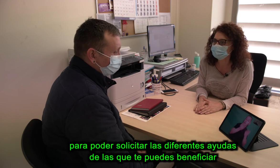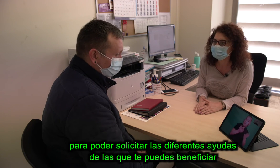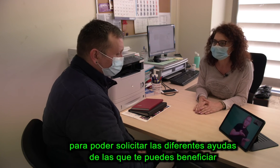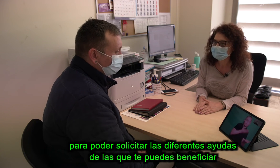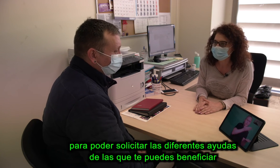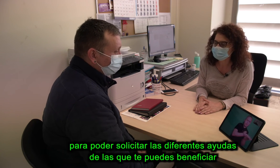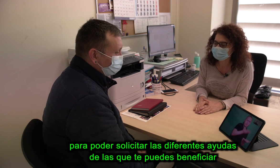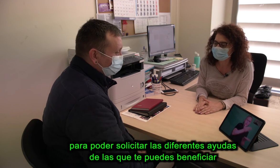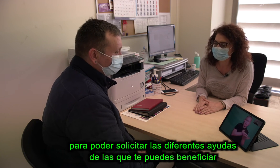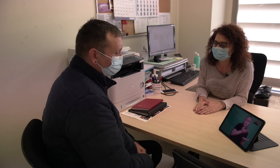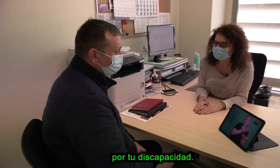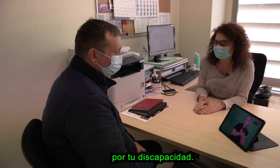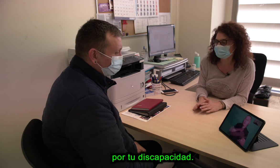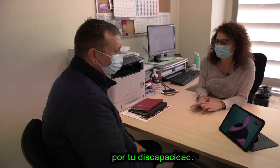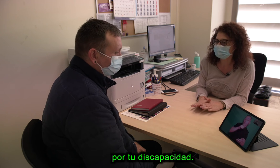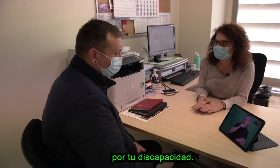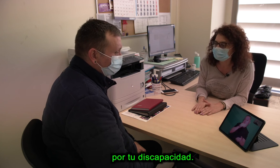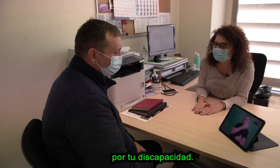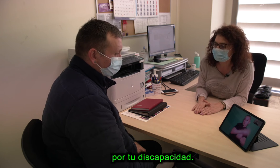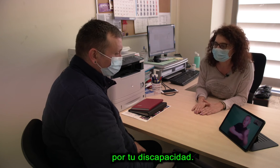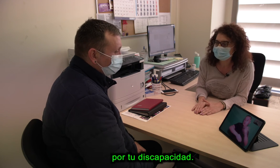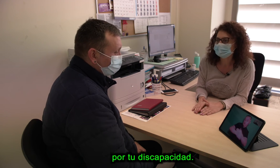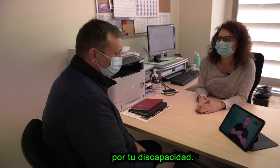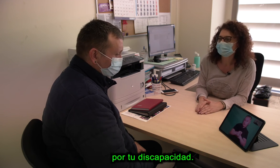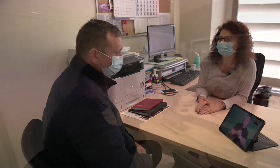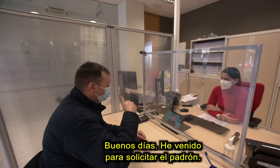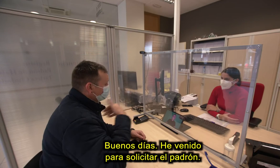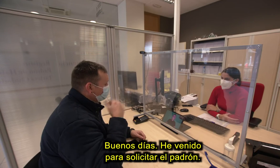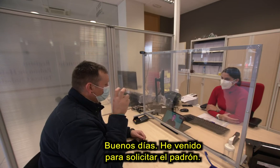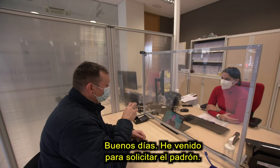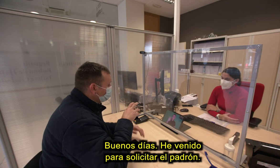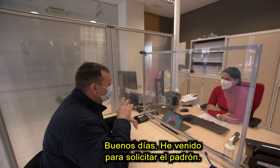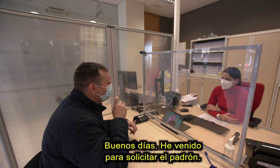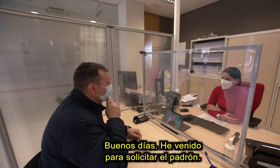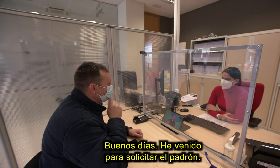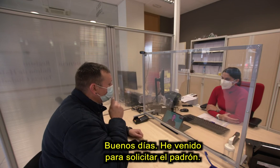diferentes ayudas de las que te puedes beneficiar por tu discapacidad.